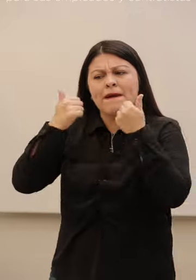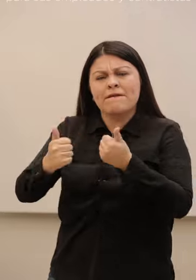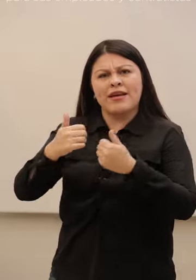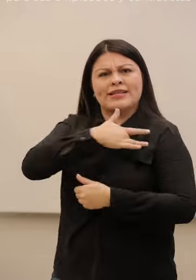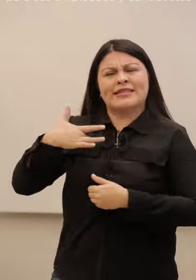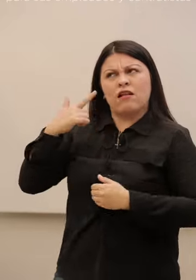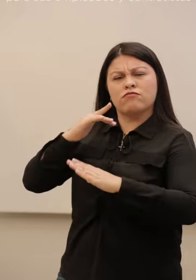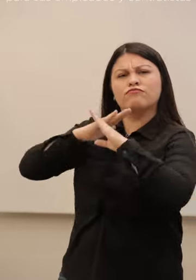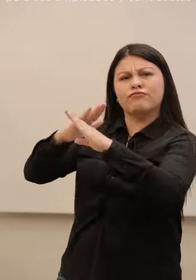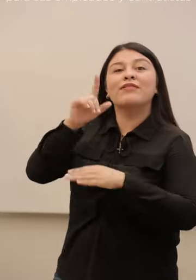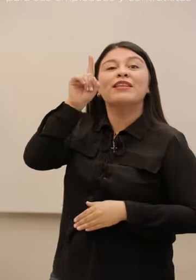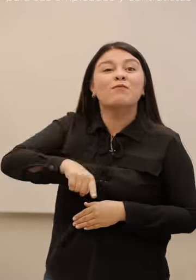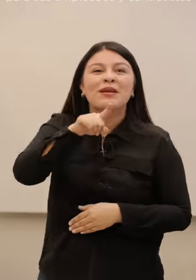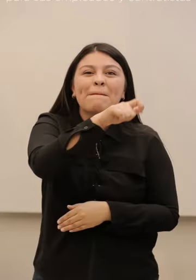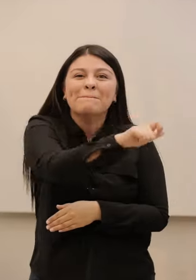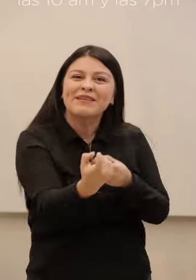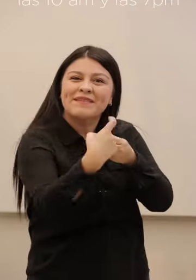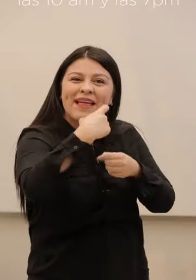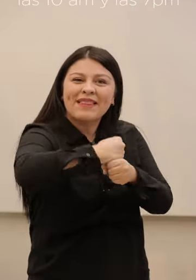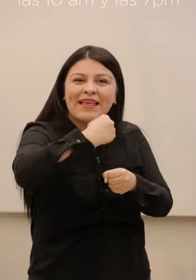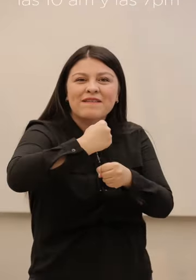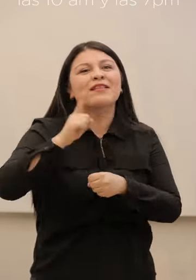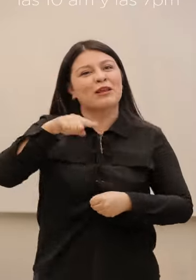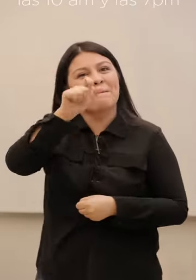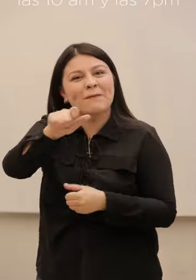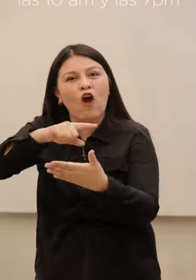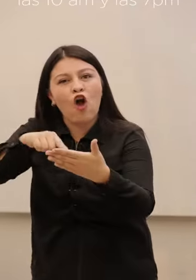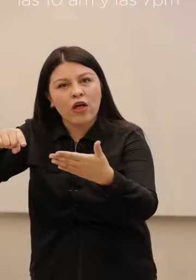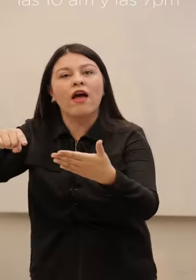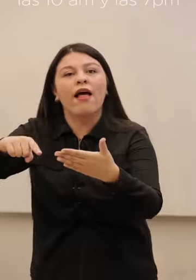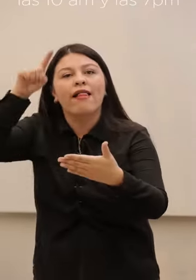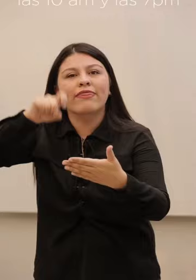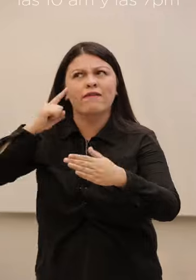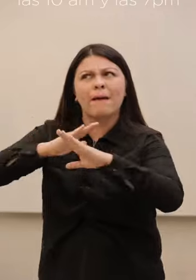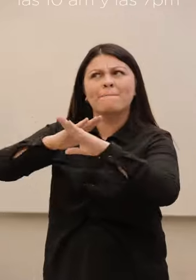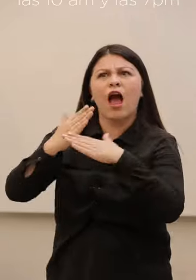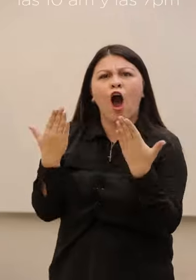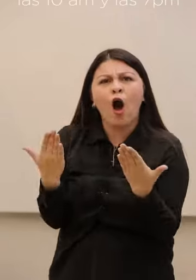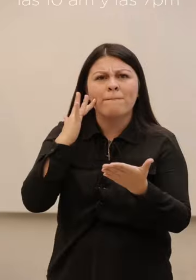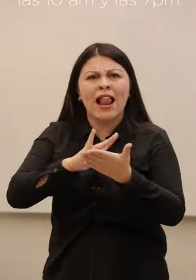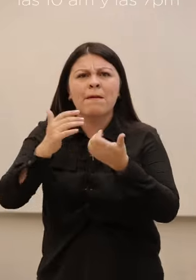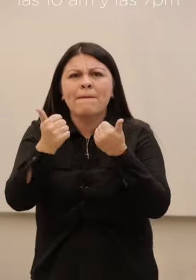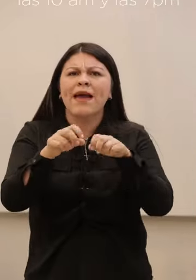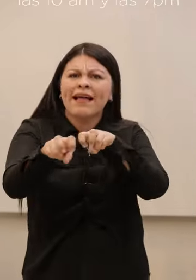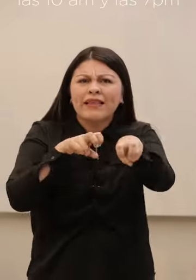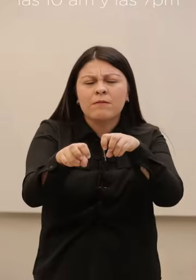empleados y contratistas, y establecer turnos entre las 10 de la mañana y las 7 de la